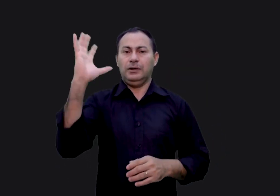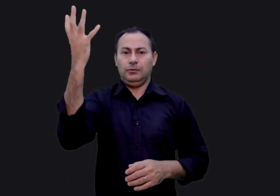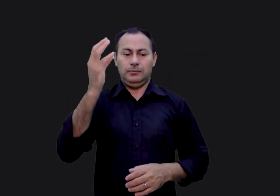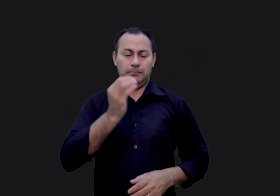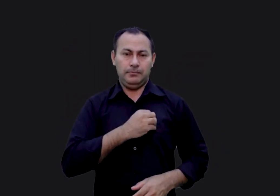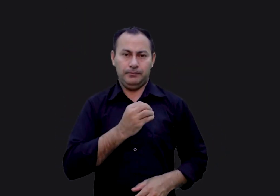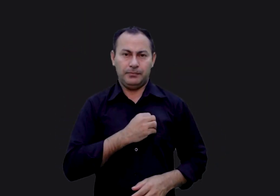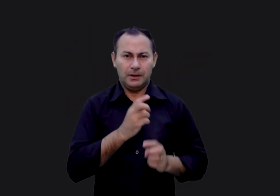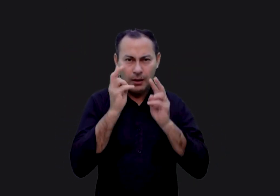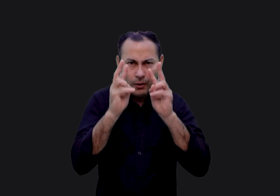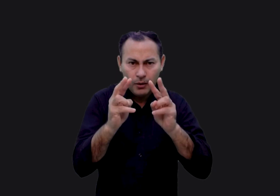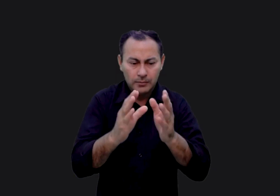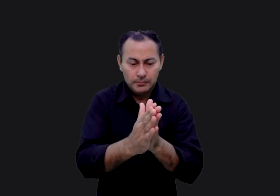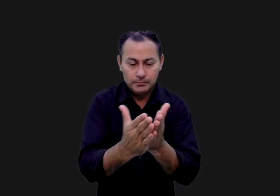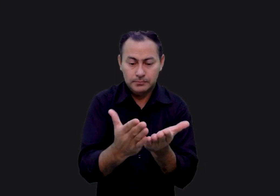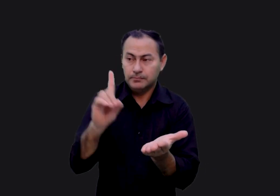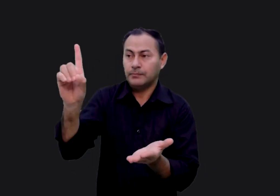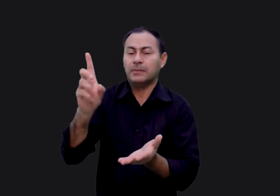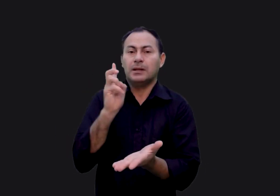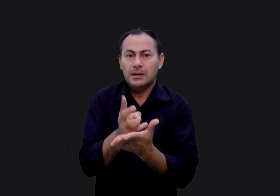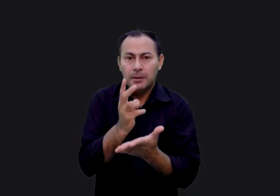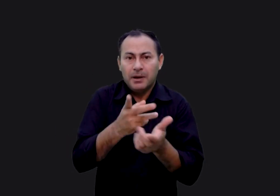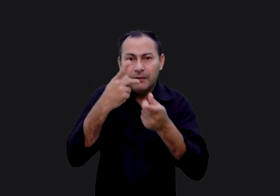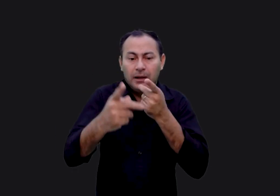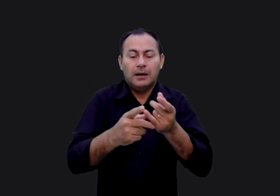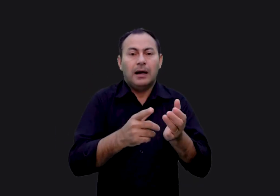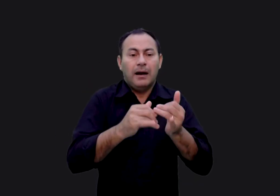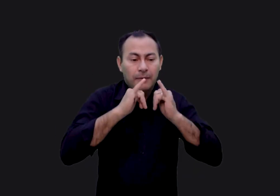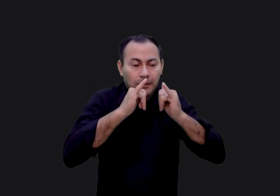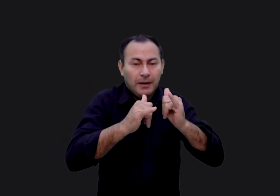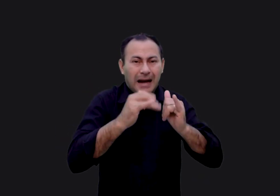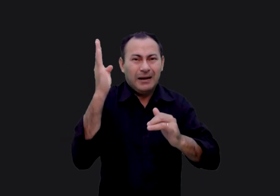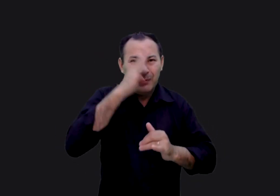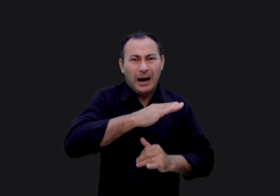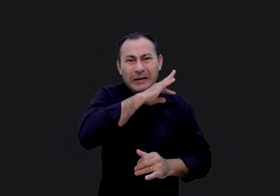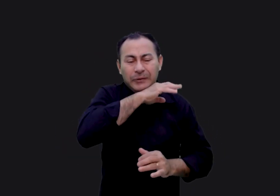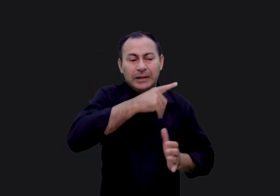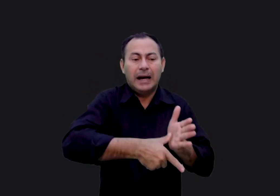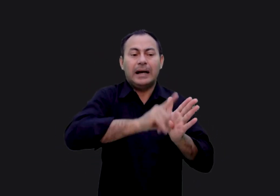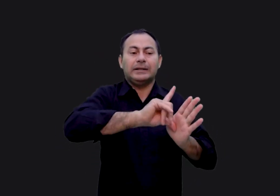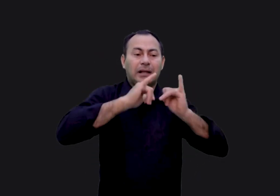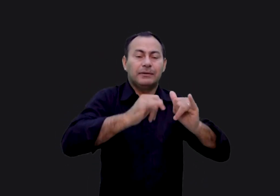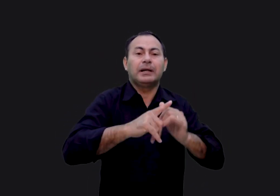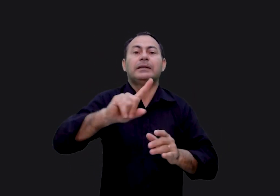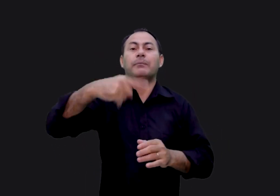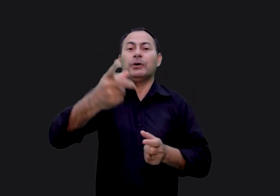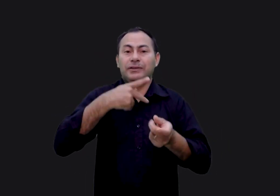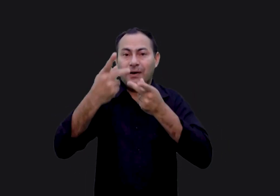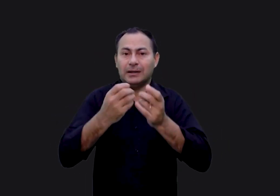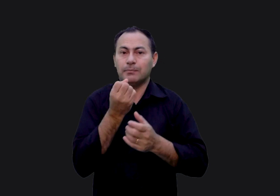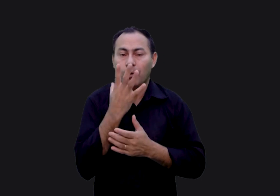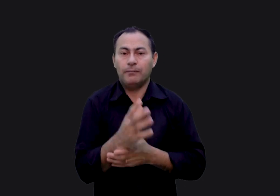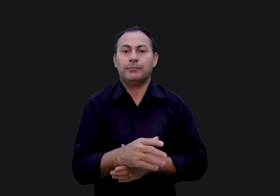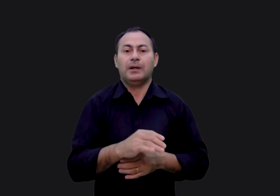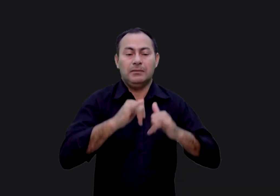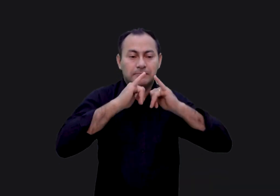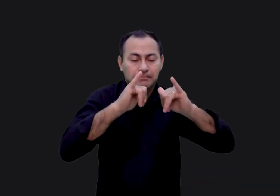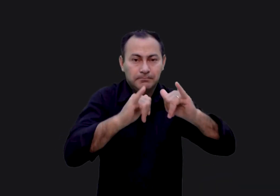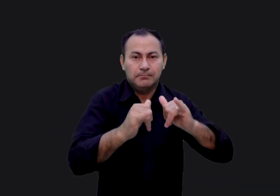fatores do pecado. Observe que as Escrituras sempre dão as más notícias antes de dar as boas notícias. As más notícias